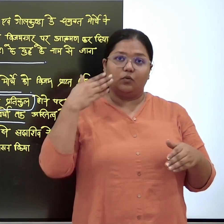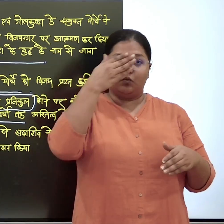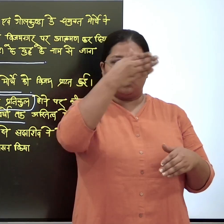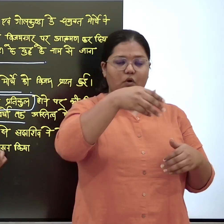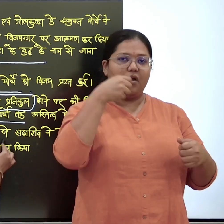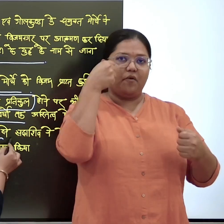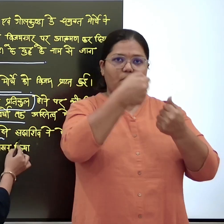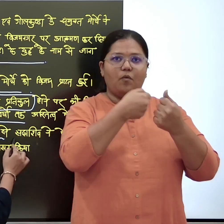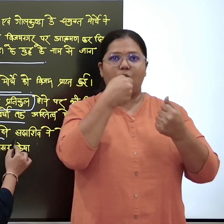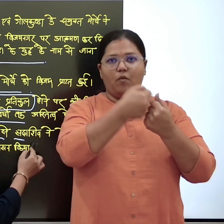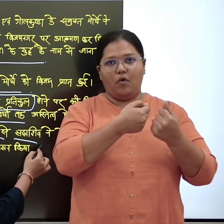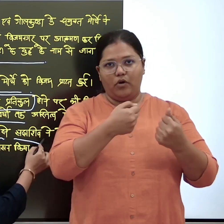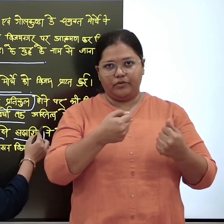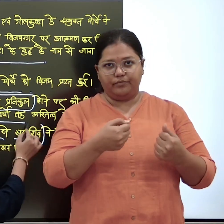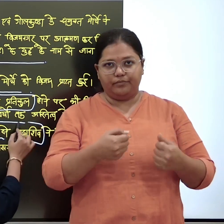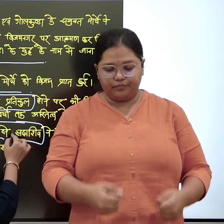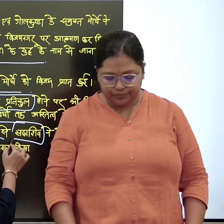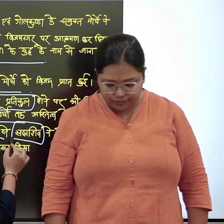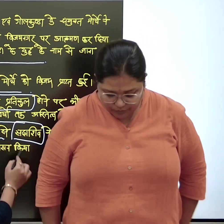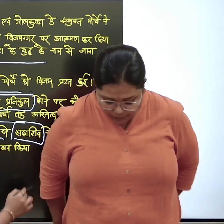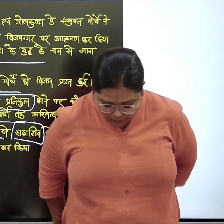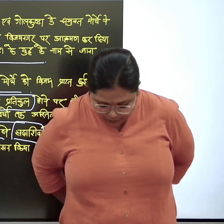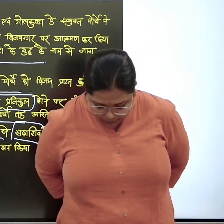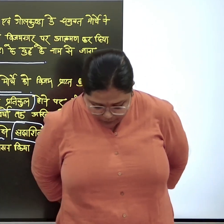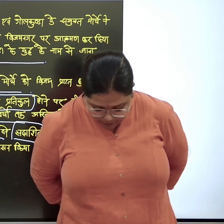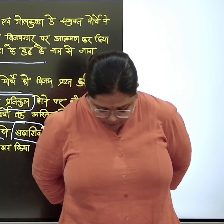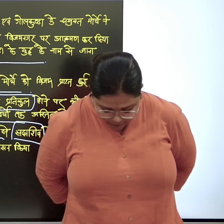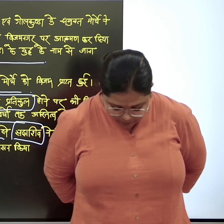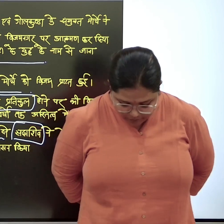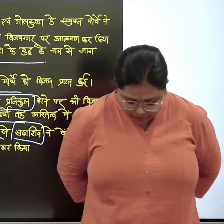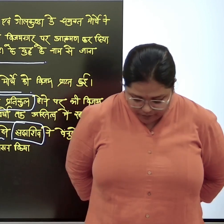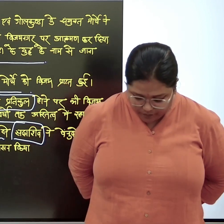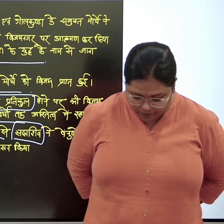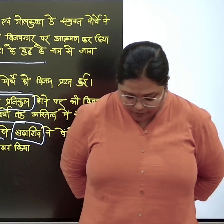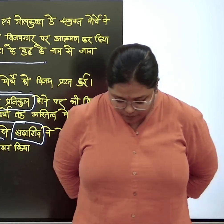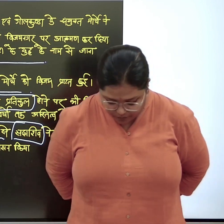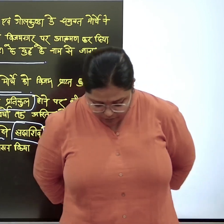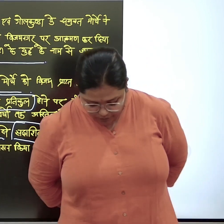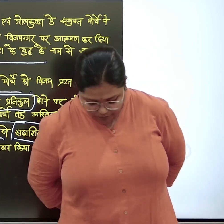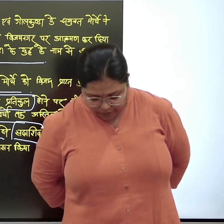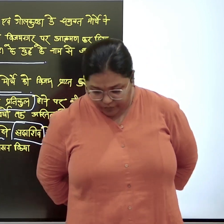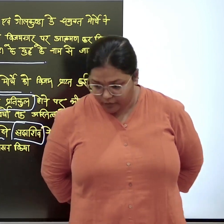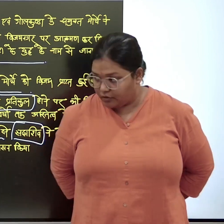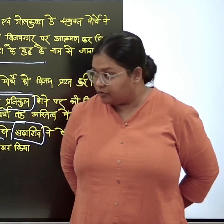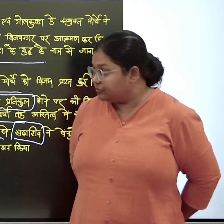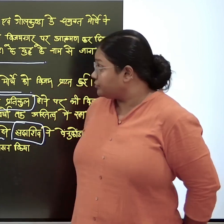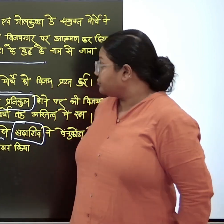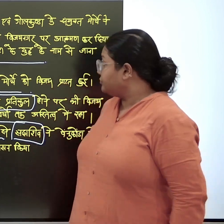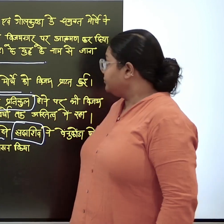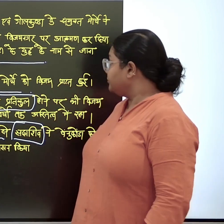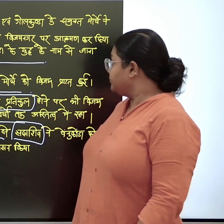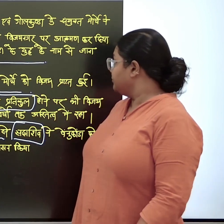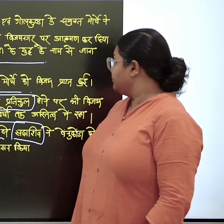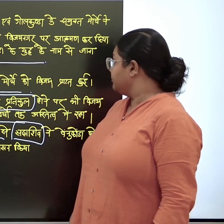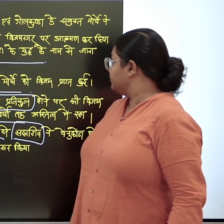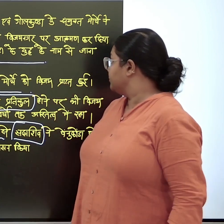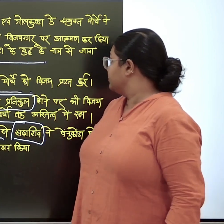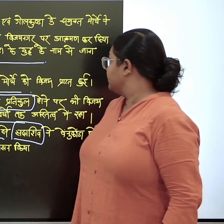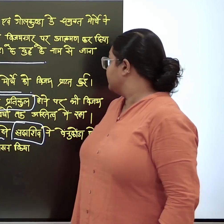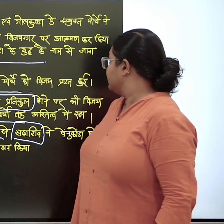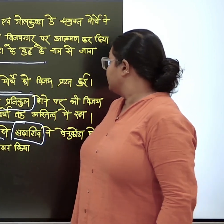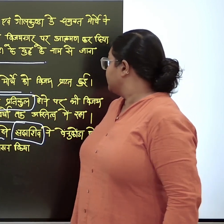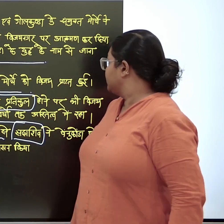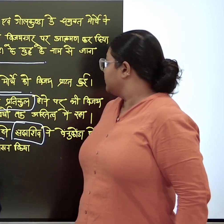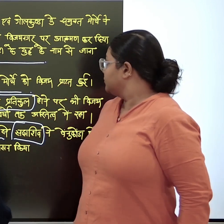तिरुमल के सहयोग से सदाशिव मतलब कौन, तुलु वंश के अंतिम शासक ने पेनुकोंडा